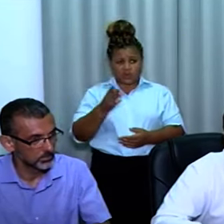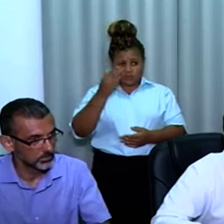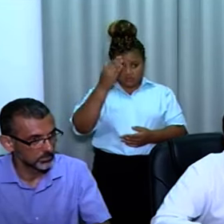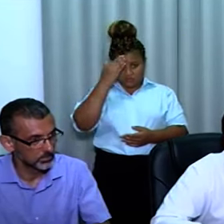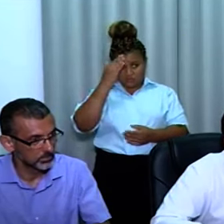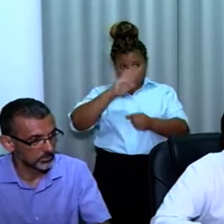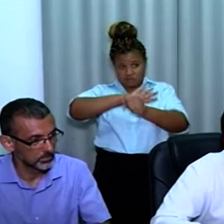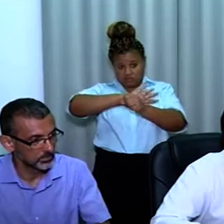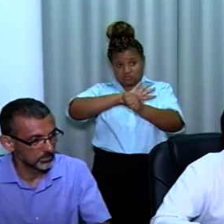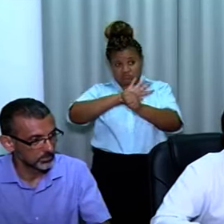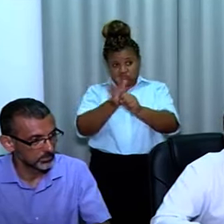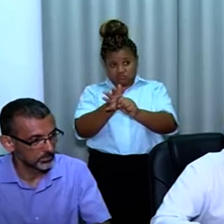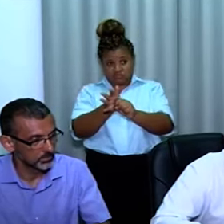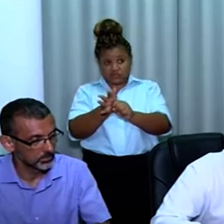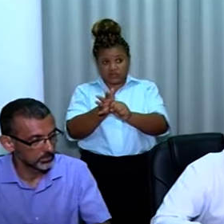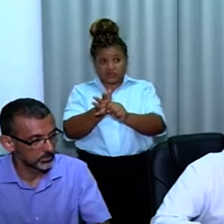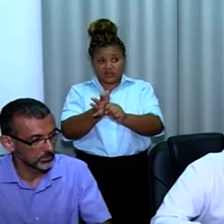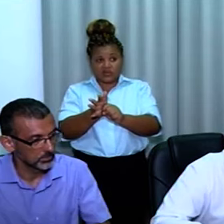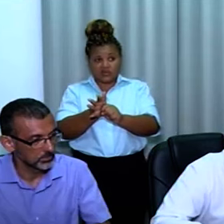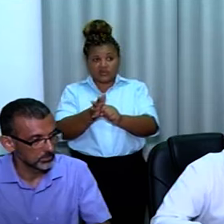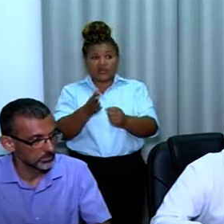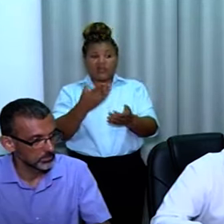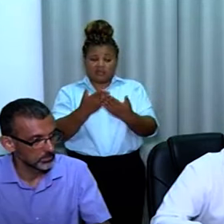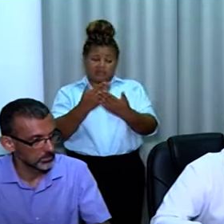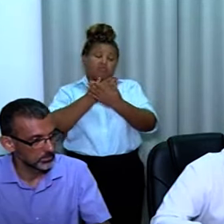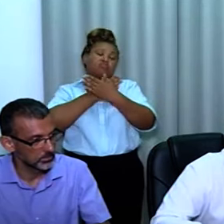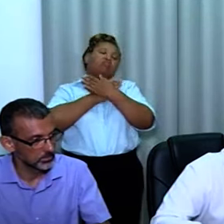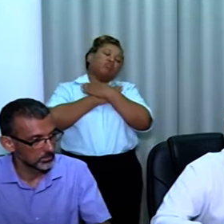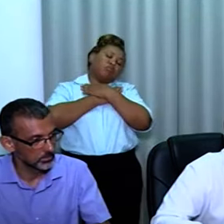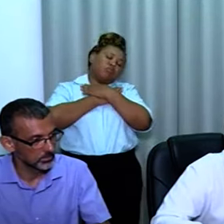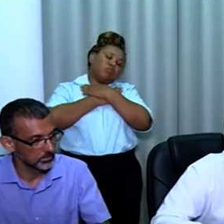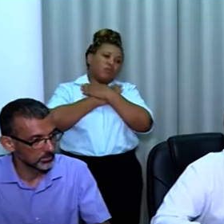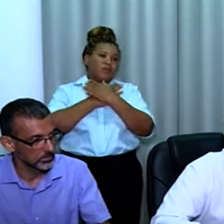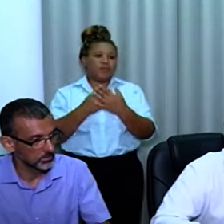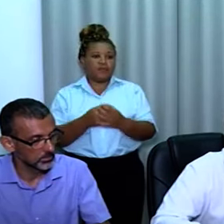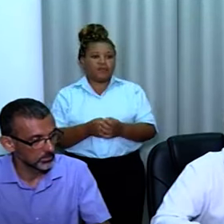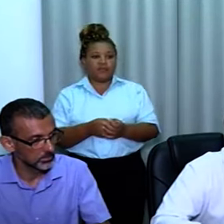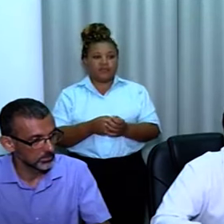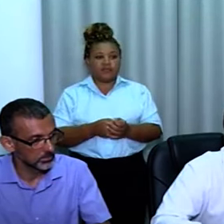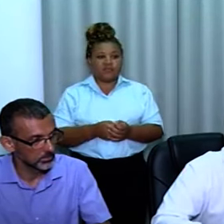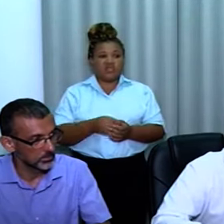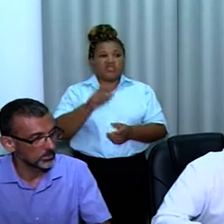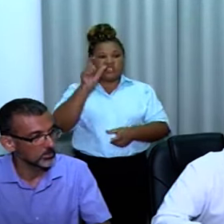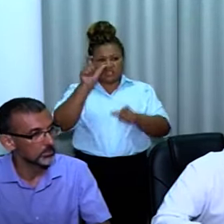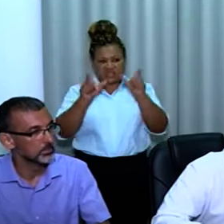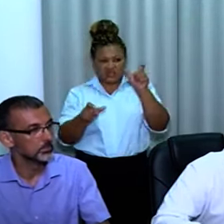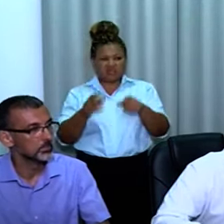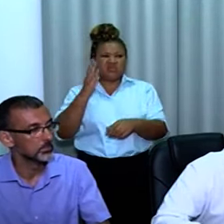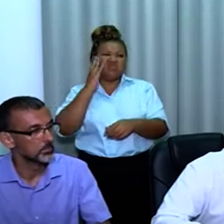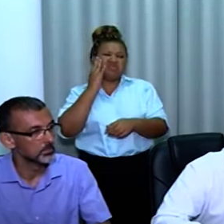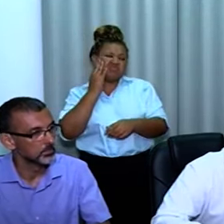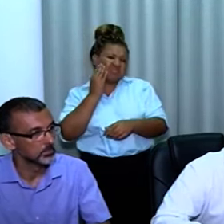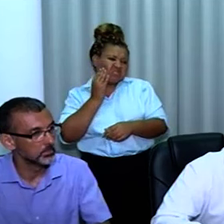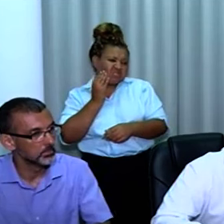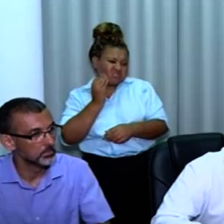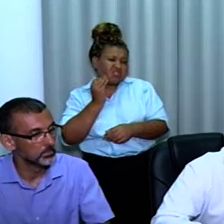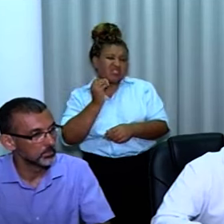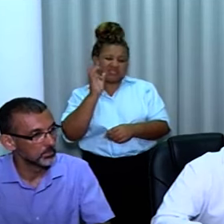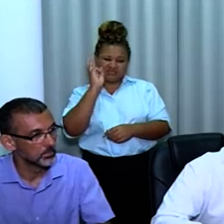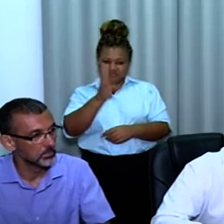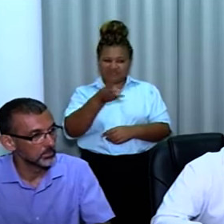plié, si tout le monde dit qu'il est en maladie, déjà, nous connaissons ça déjà. Vous êtes capable de faire ça de touristes, peut-être qui